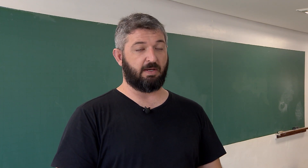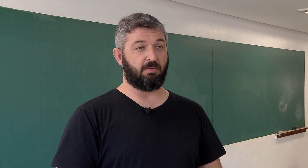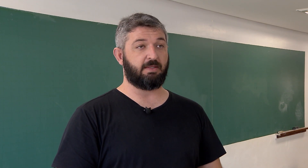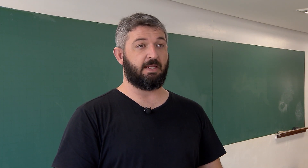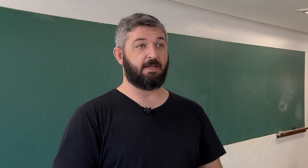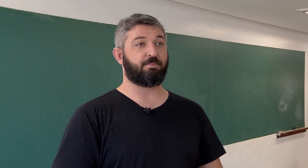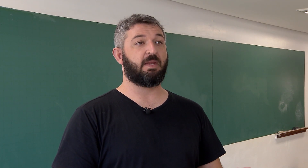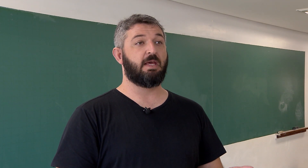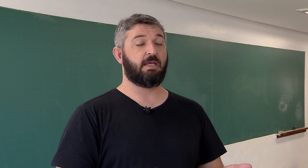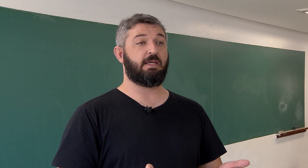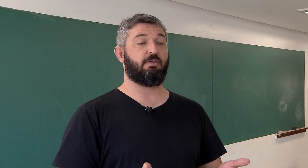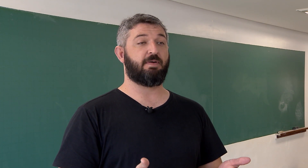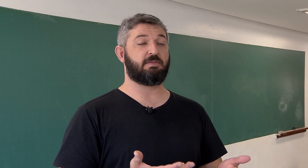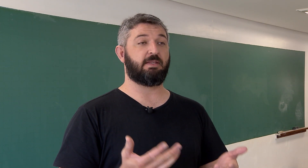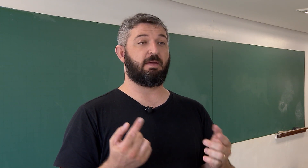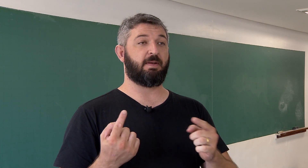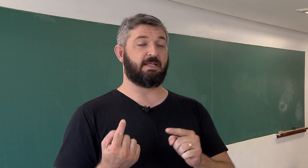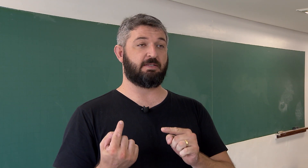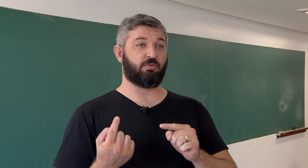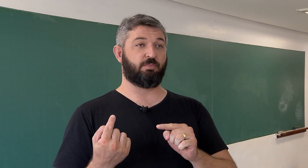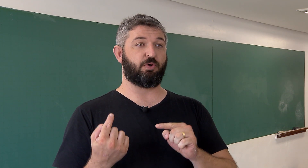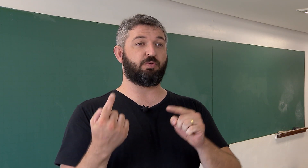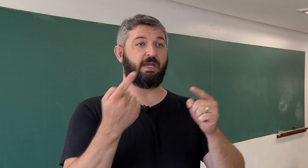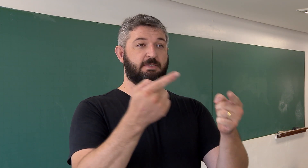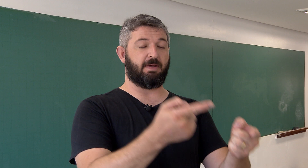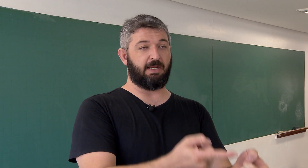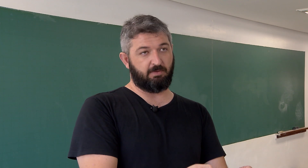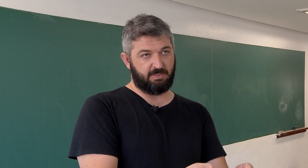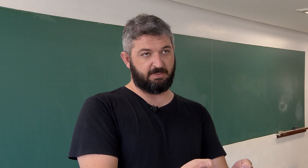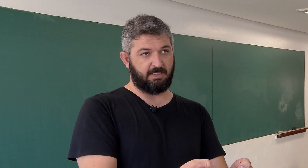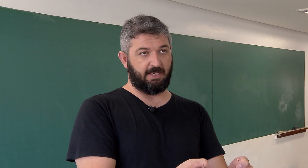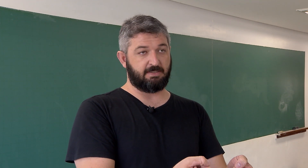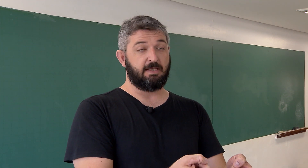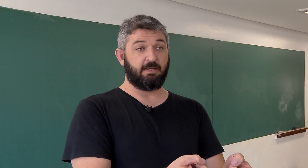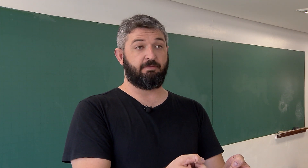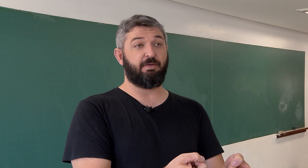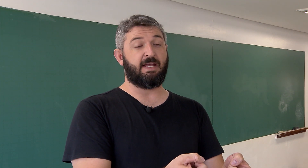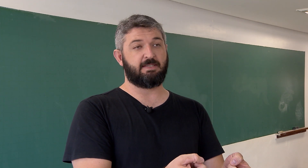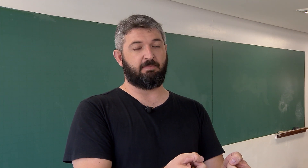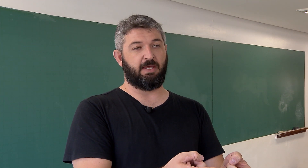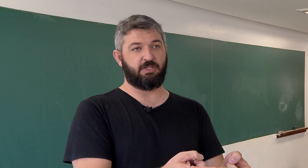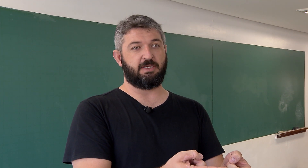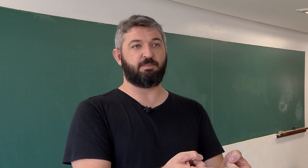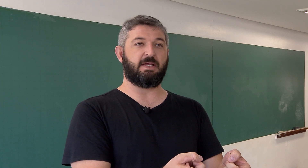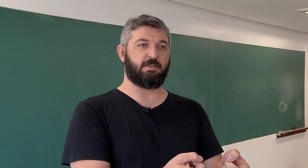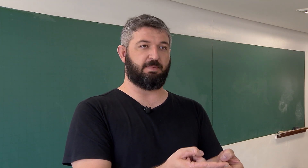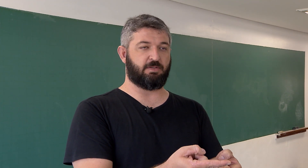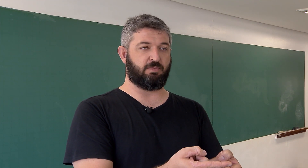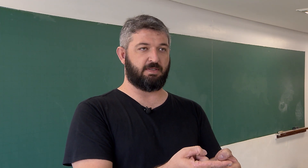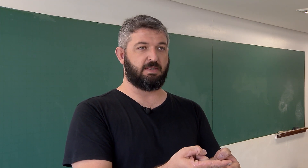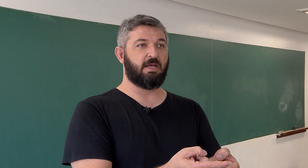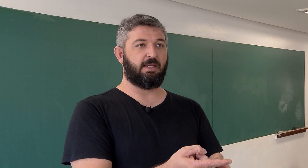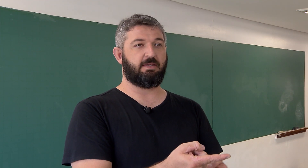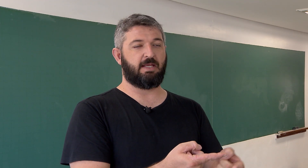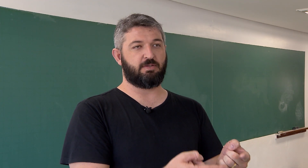aula dele, e eu faço a interpretação do português para a língua de sinais. Inversamente, nas participações e interações